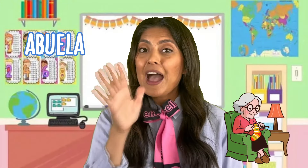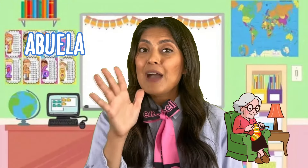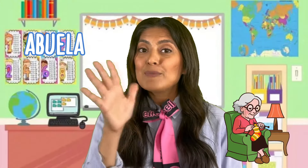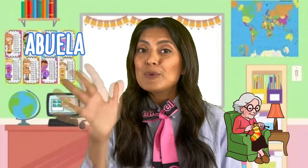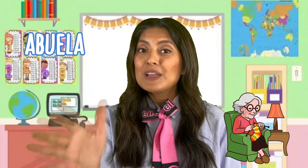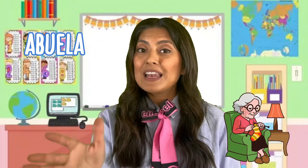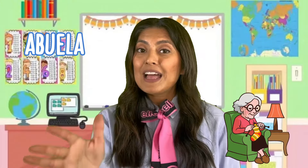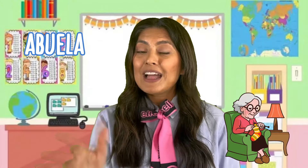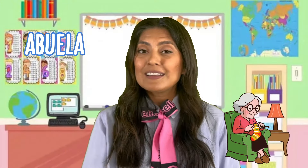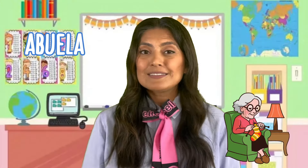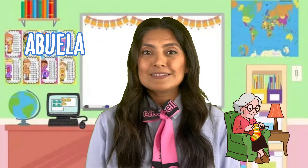Abuela.